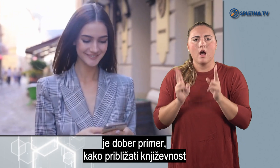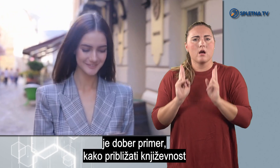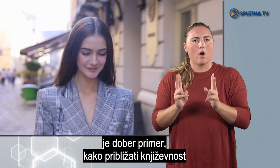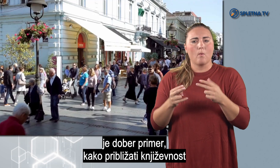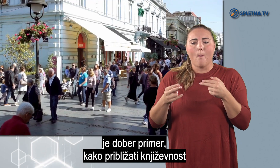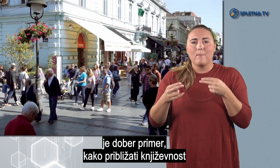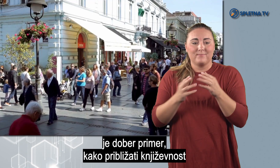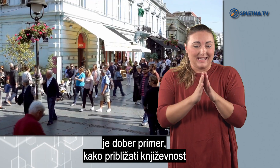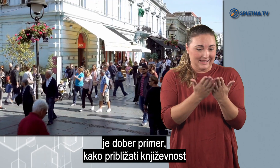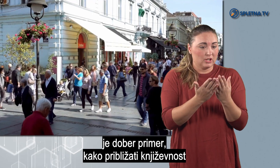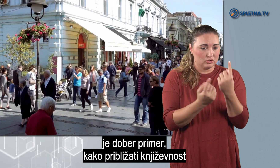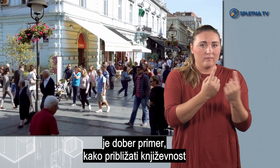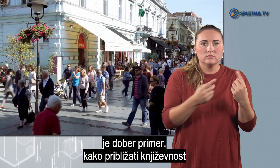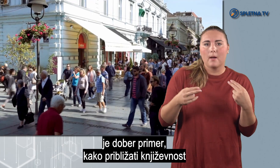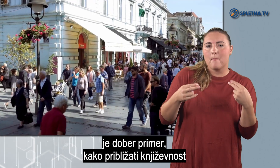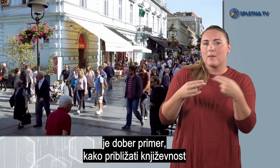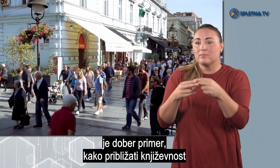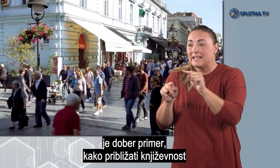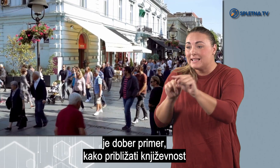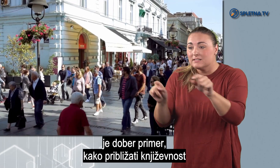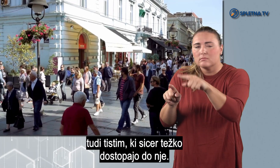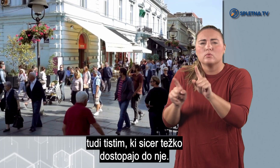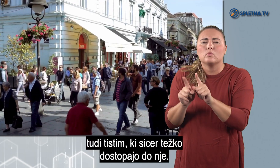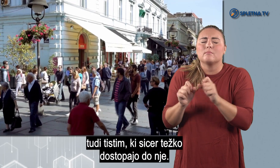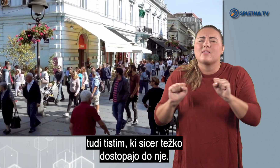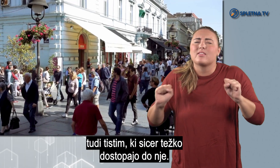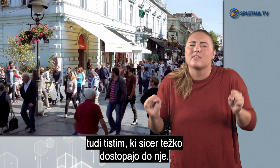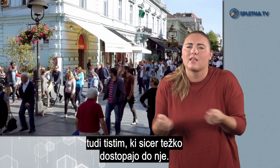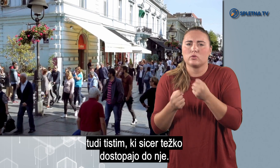tistim, ki sicer težko dostopajo do nje.